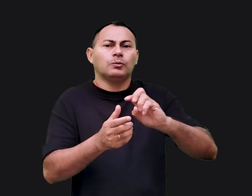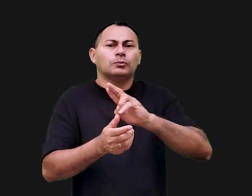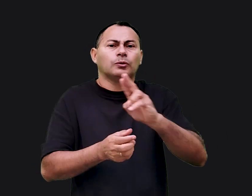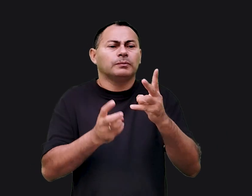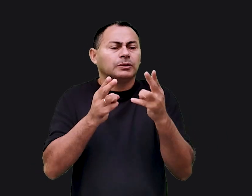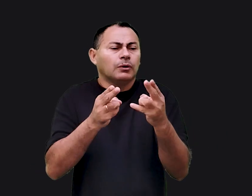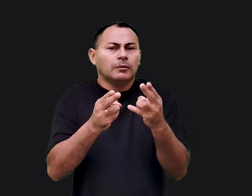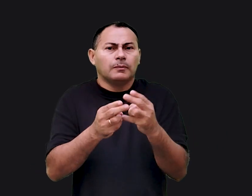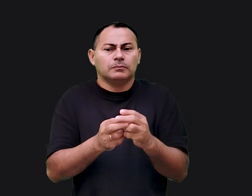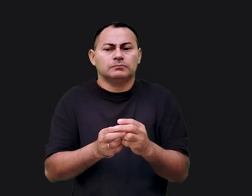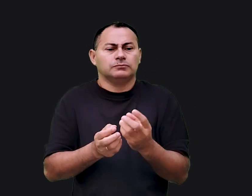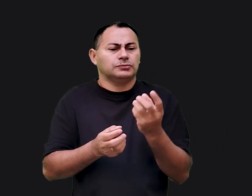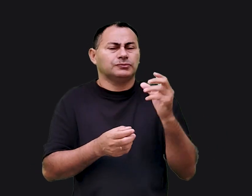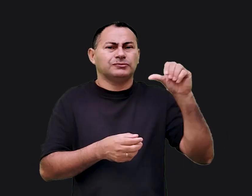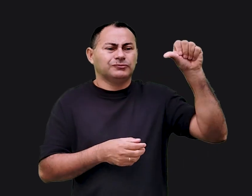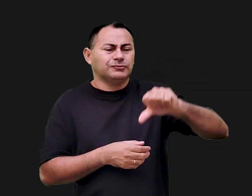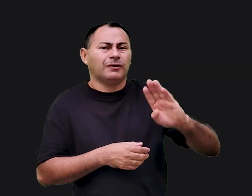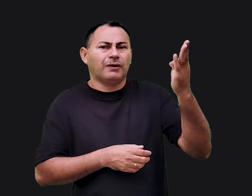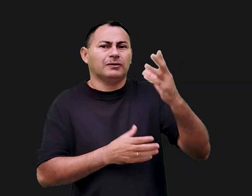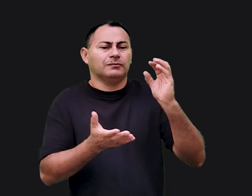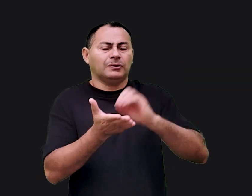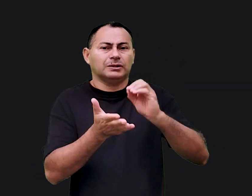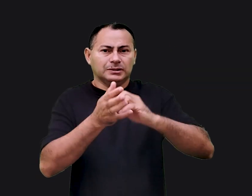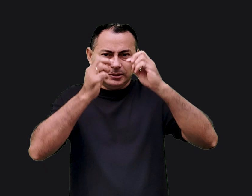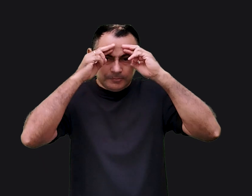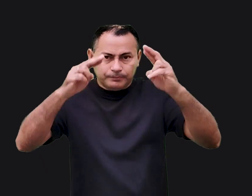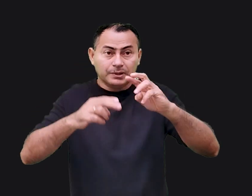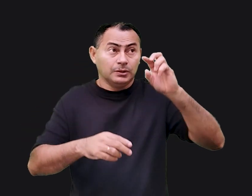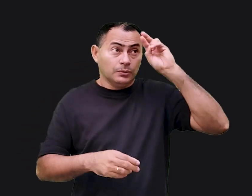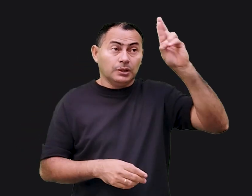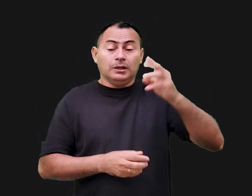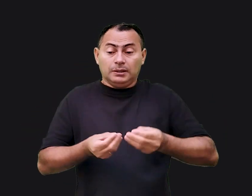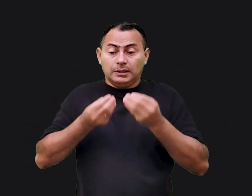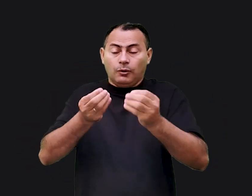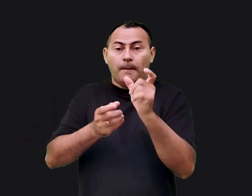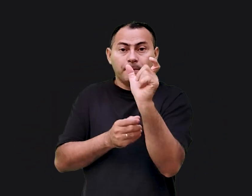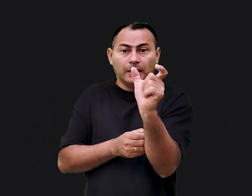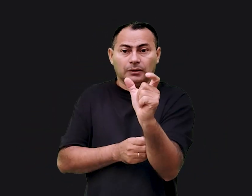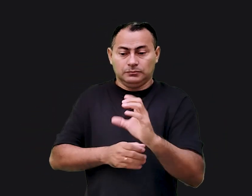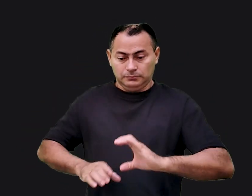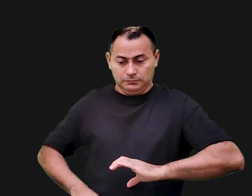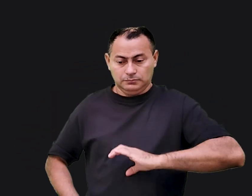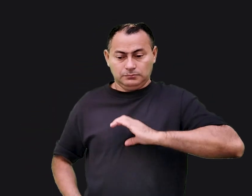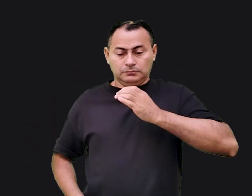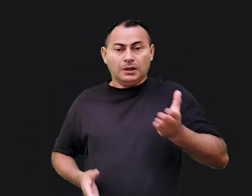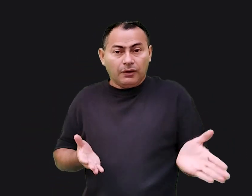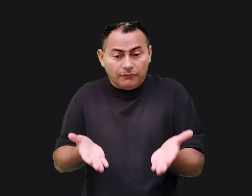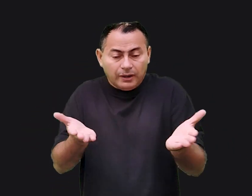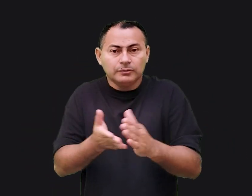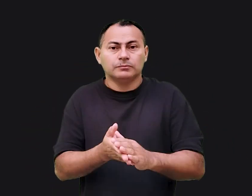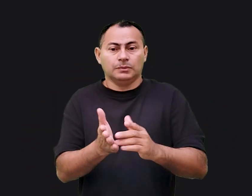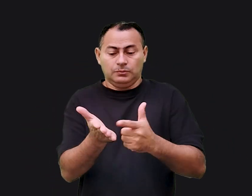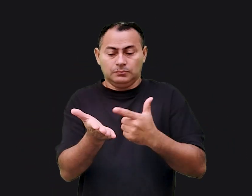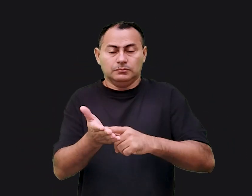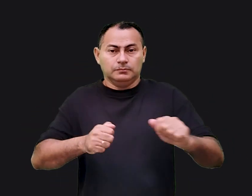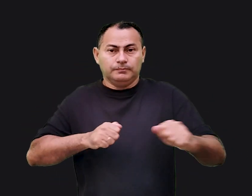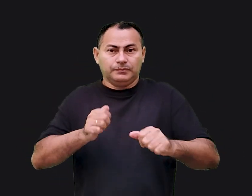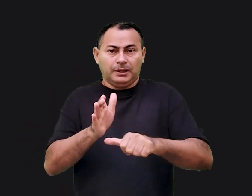o mesmo que profanidade e imoralidade e o senhor lhe deu uma palavra de encorajamento o livro de Atos e a primeira